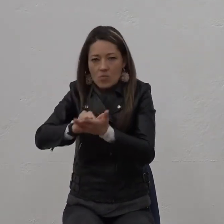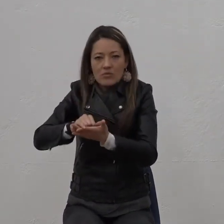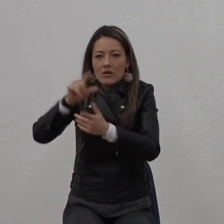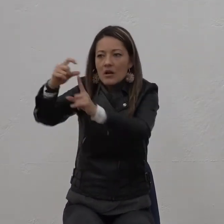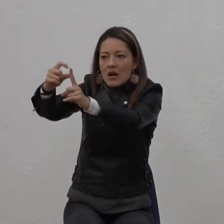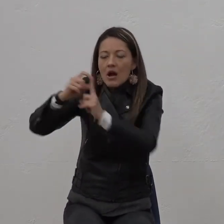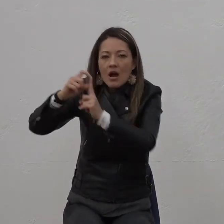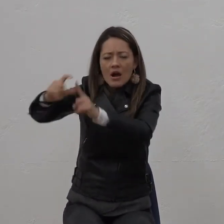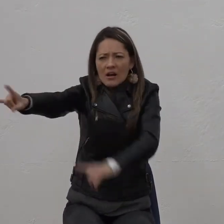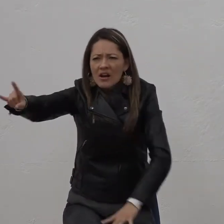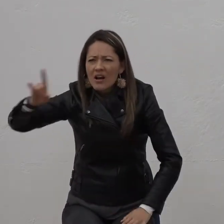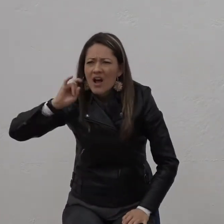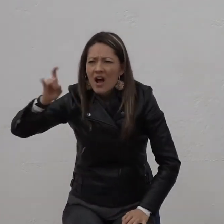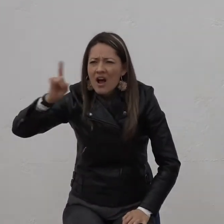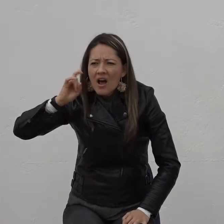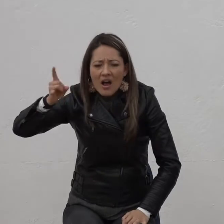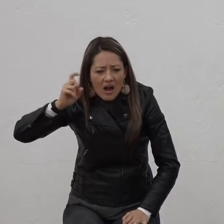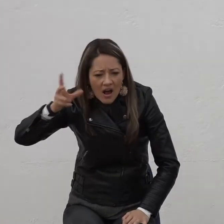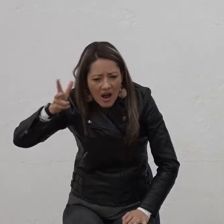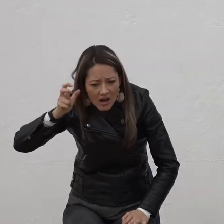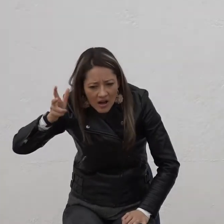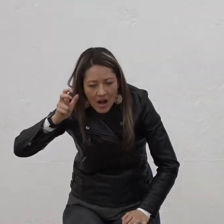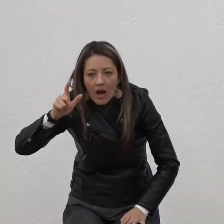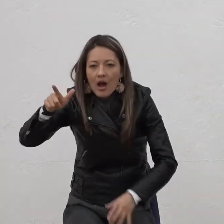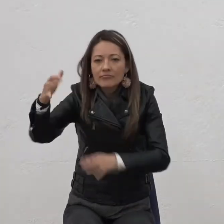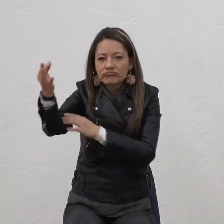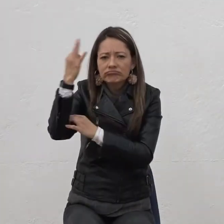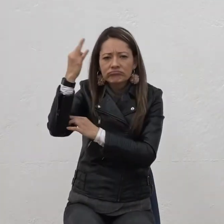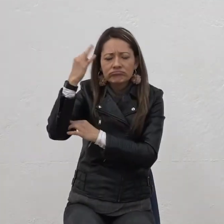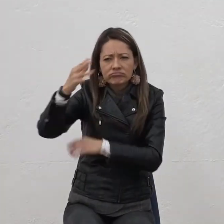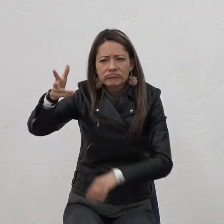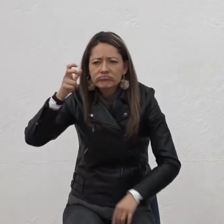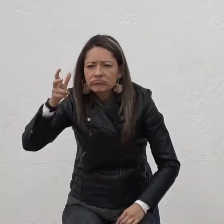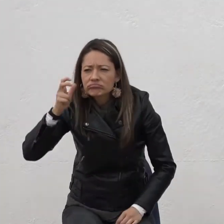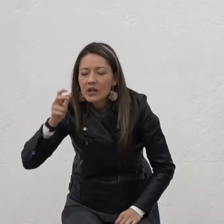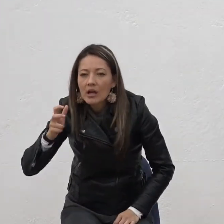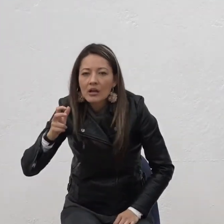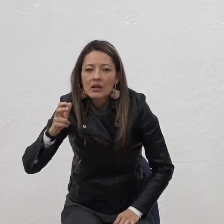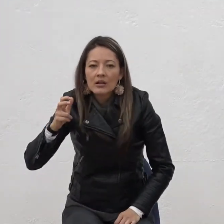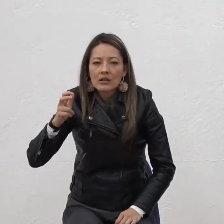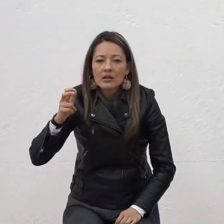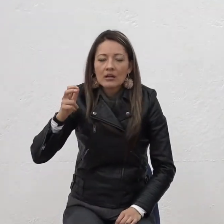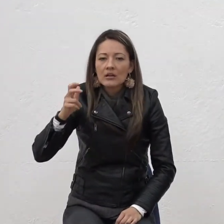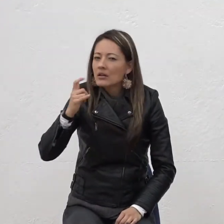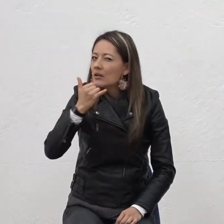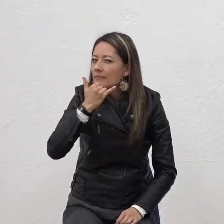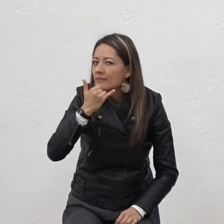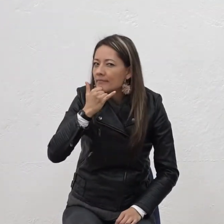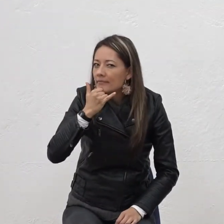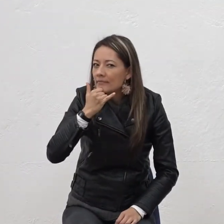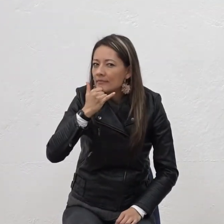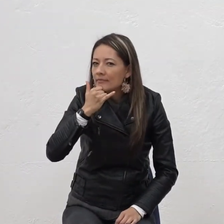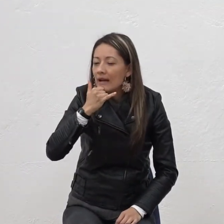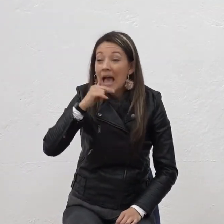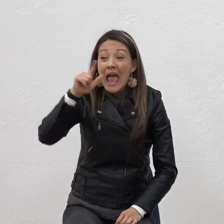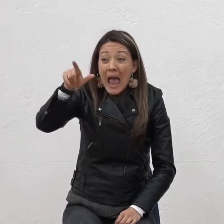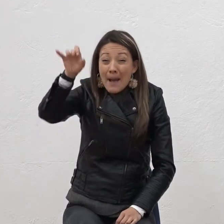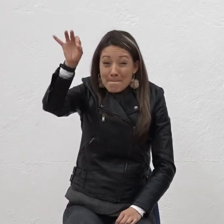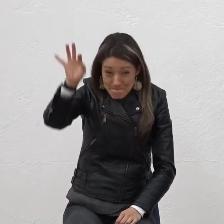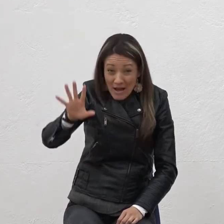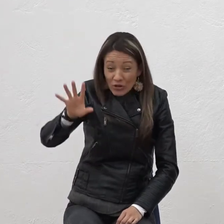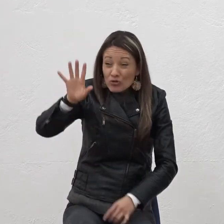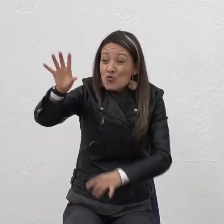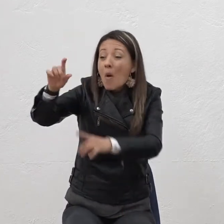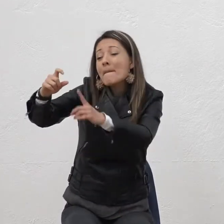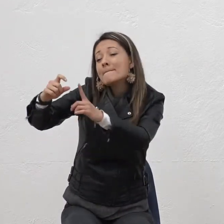Yo empecé a escuchar el mensaje que el predicador estaba enseñando, el pastor. Y no fue él, no